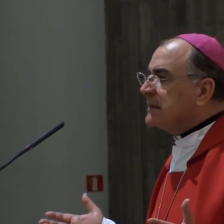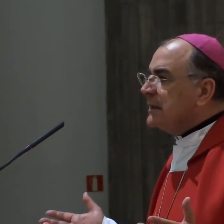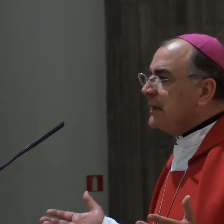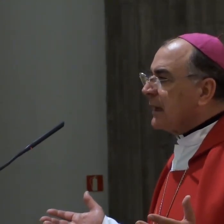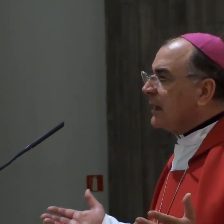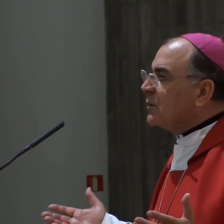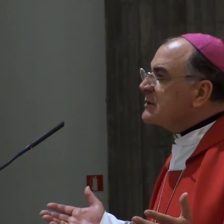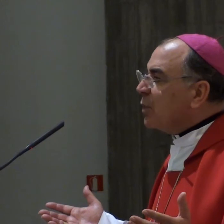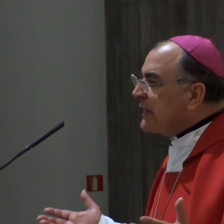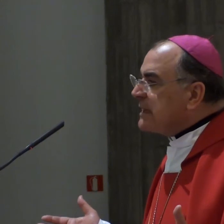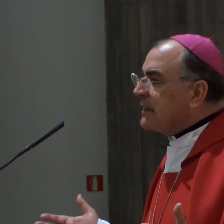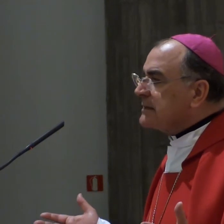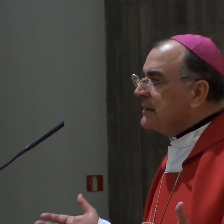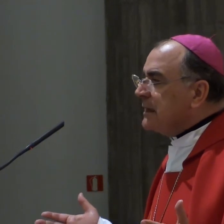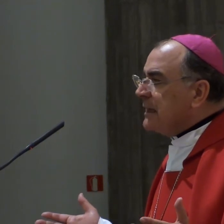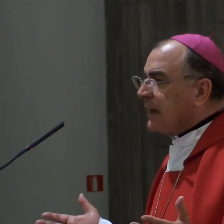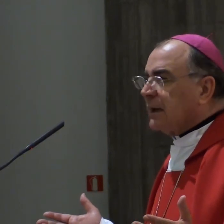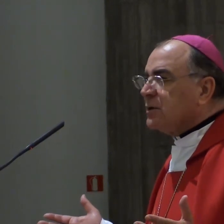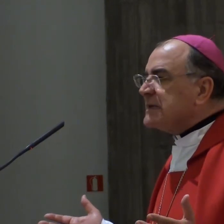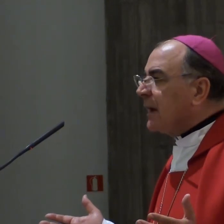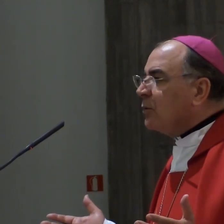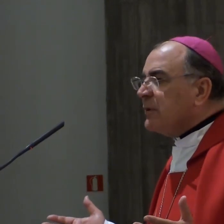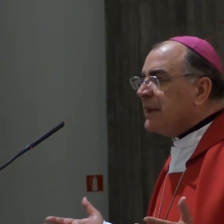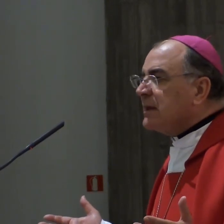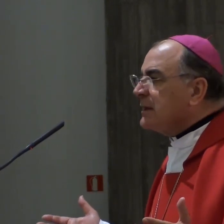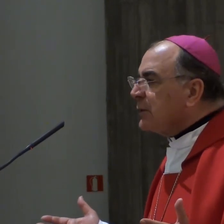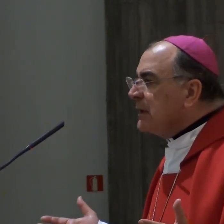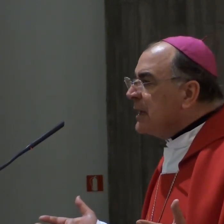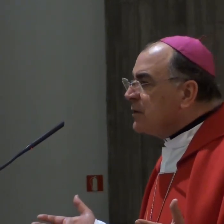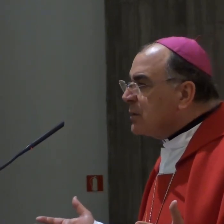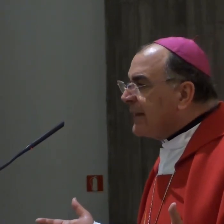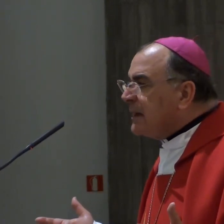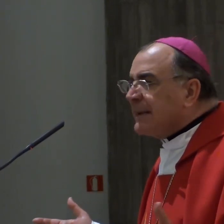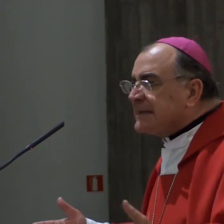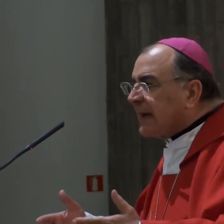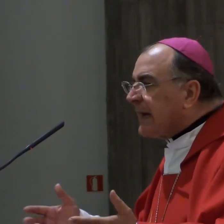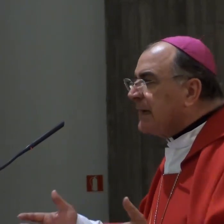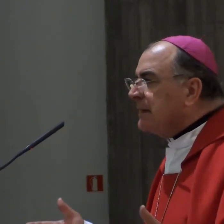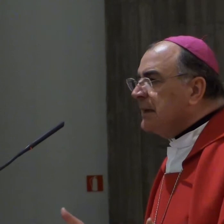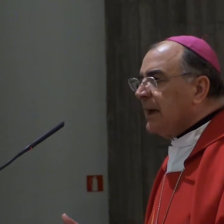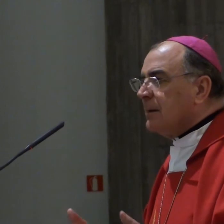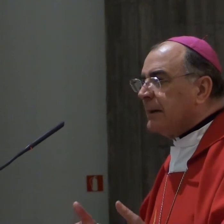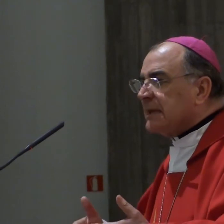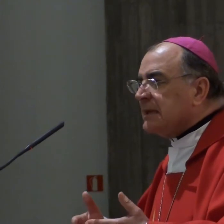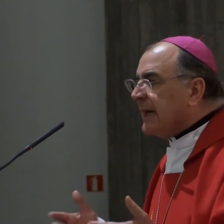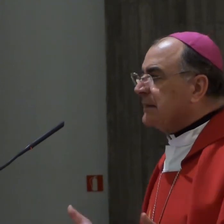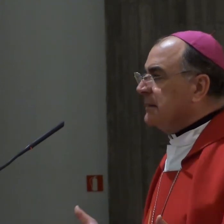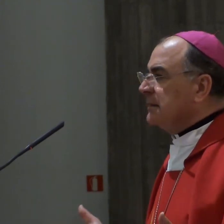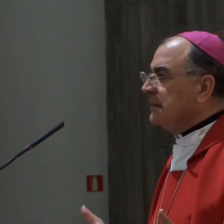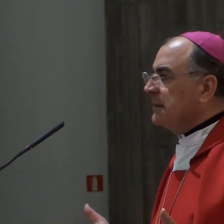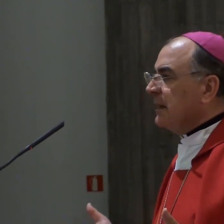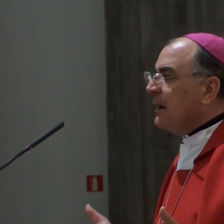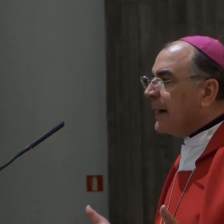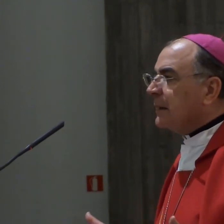sindicales las relaciones de la convivencia ciudadana más cercana en la